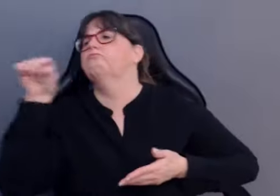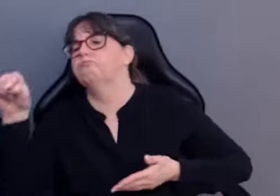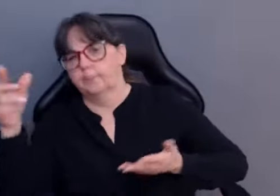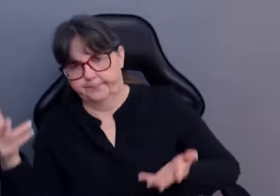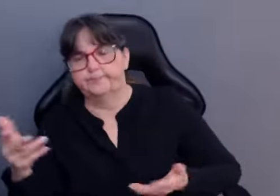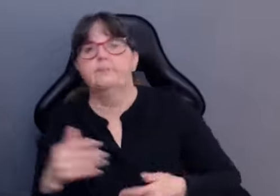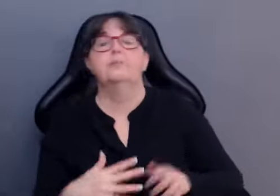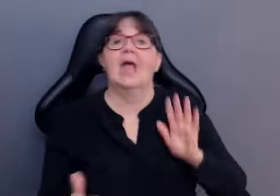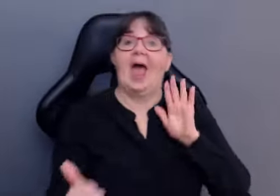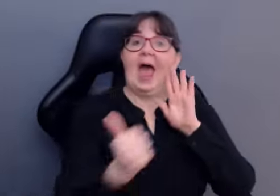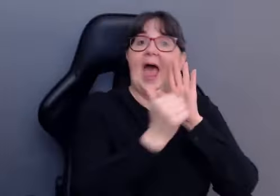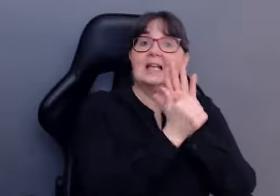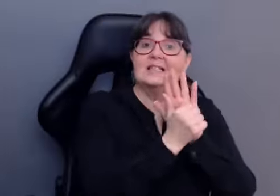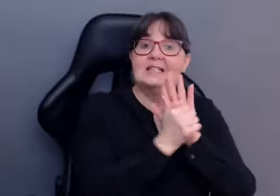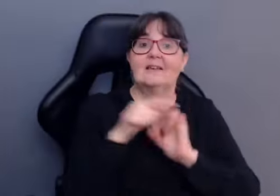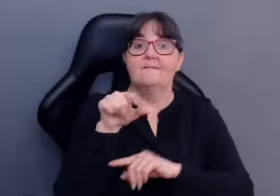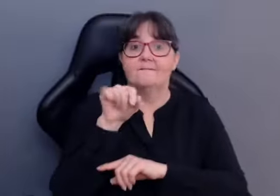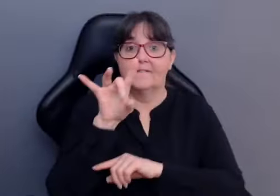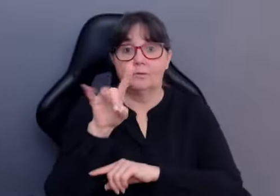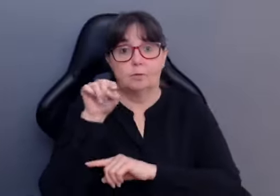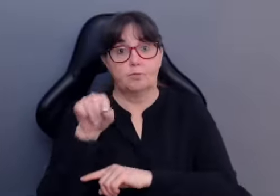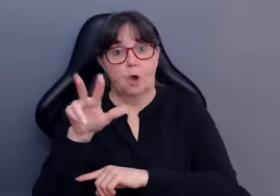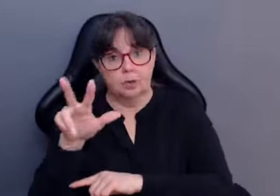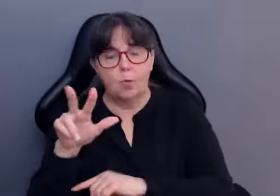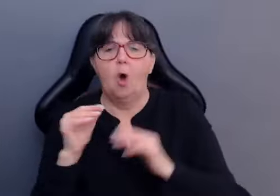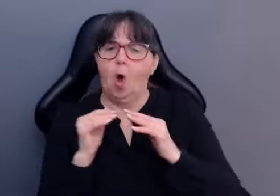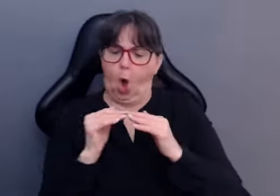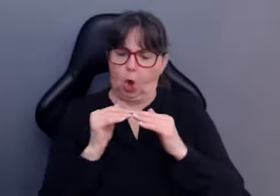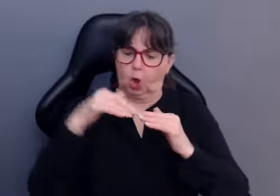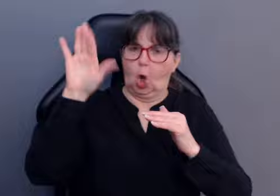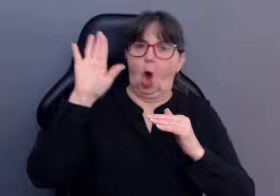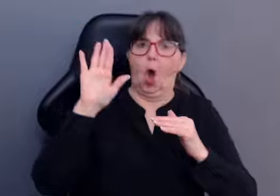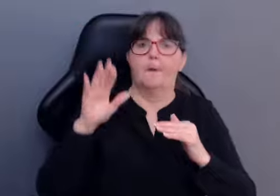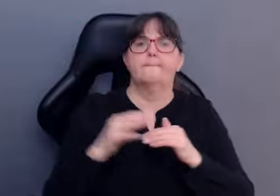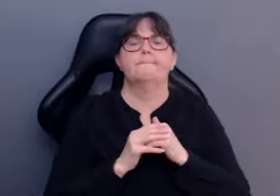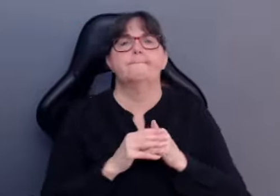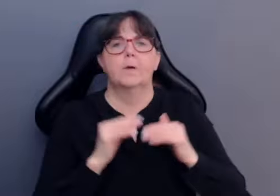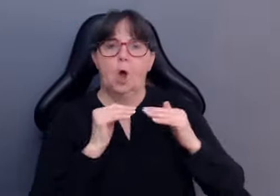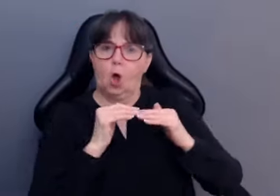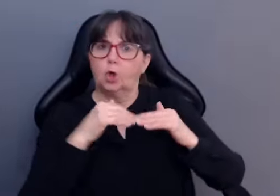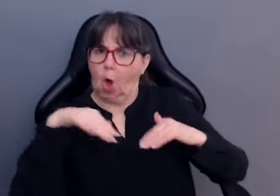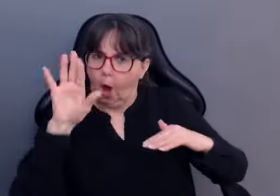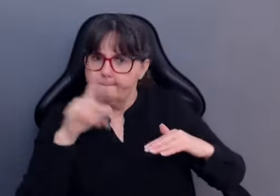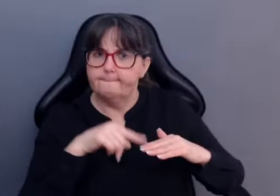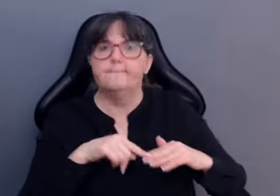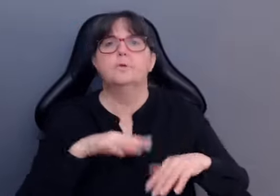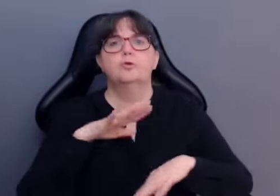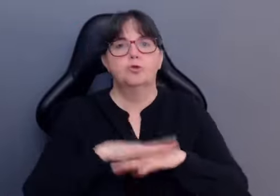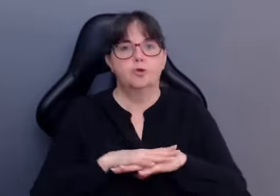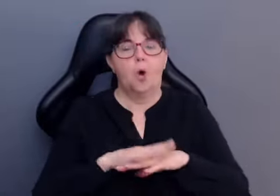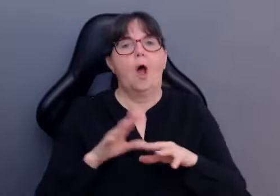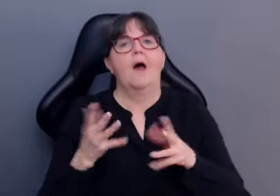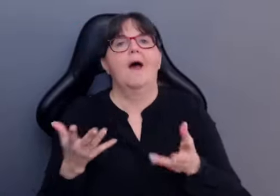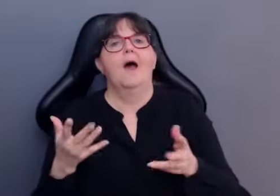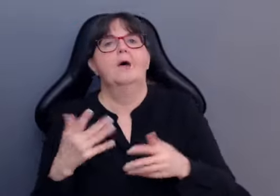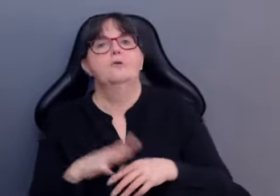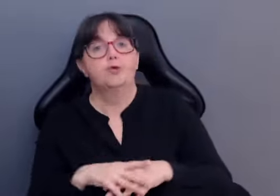Article 28.3. Quorum. Le quorum pour la tenue des assemblées du